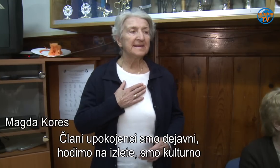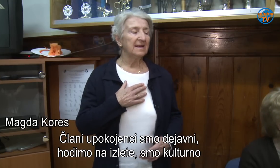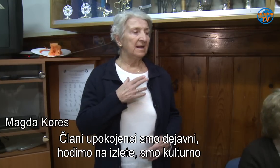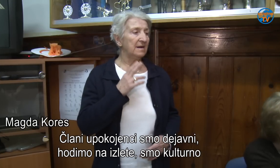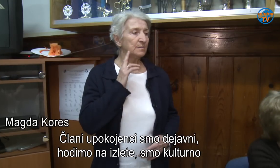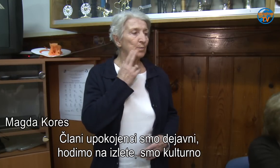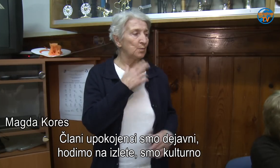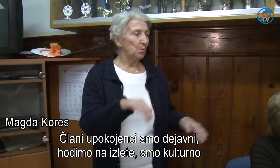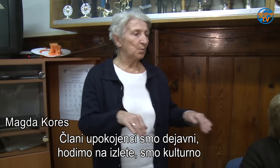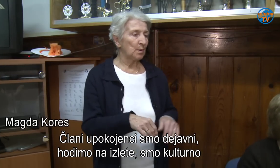Ja, zvečer domov.